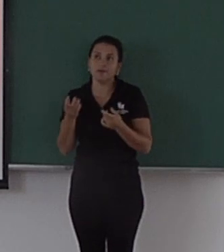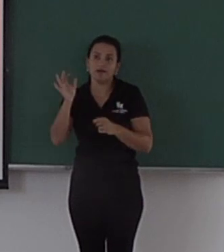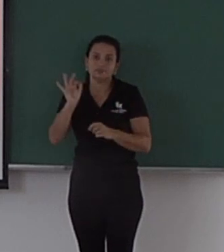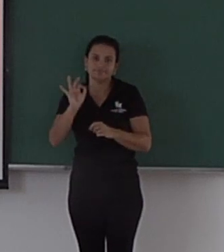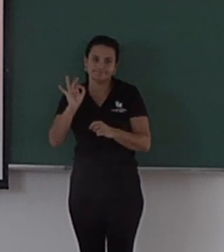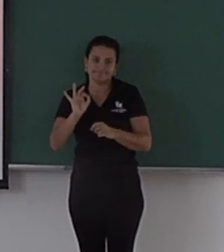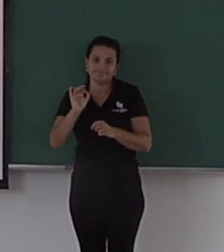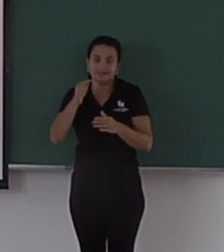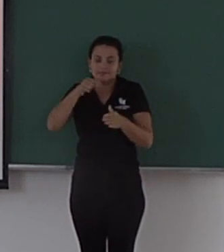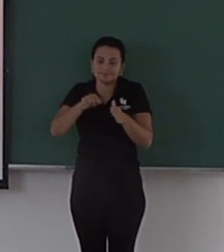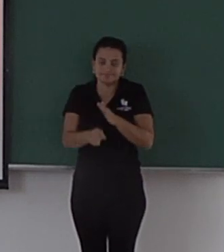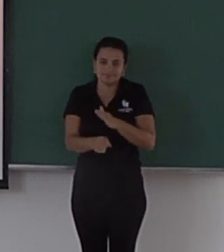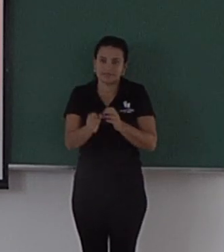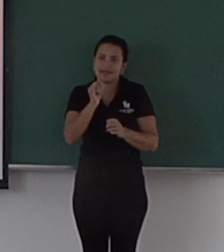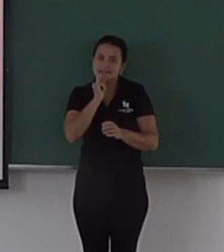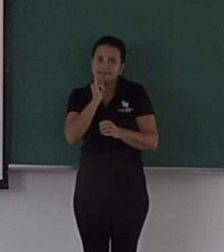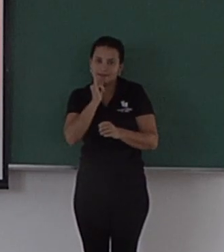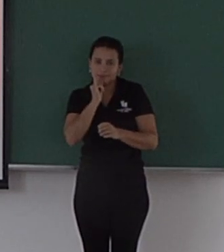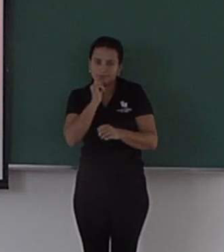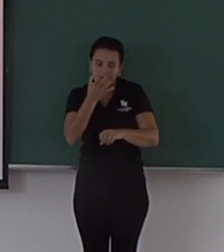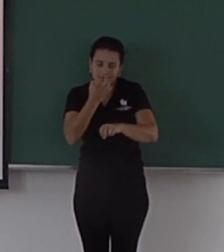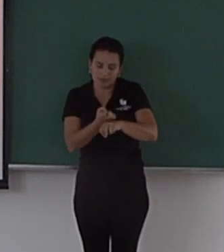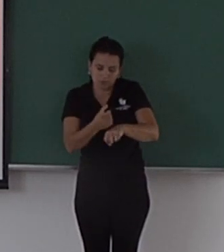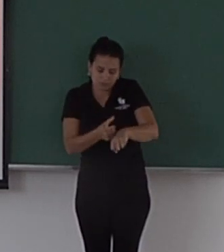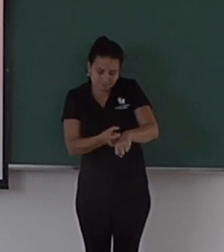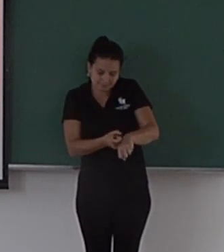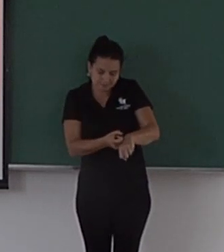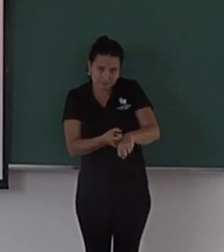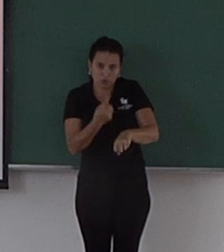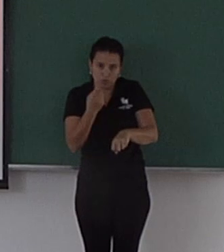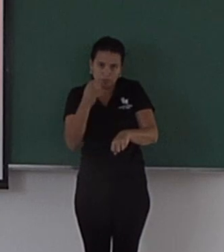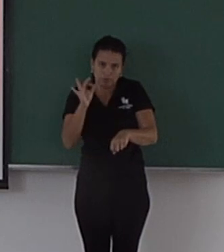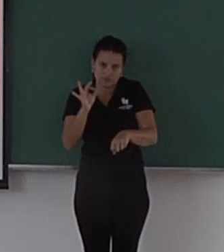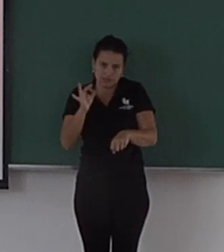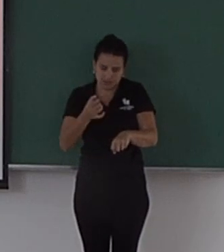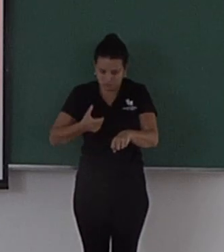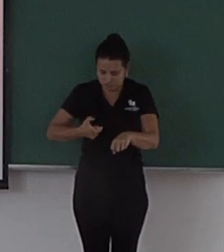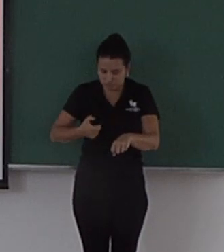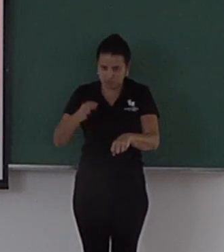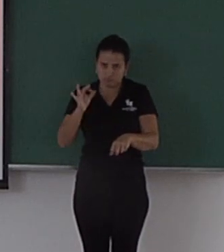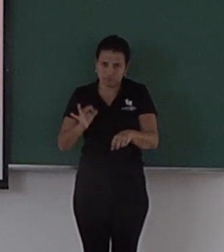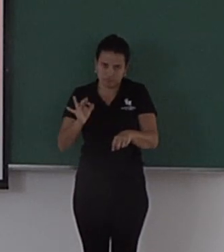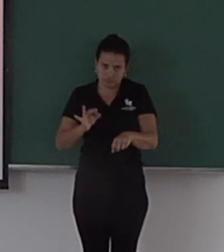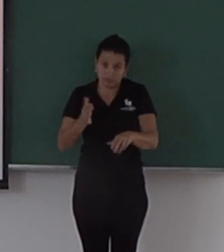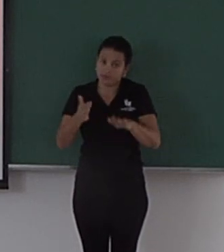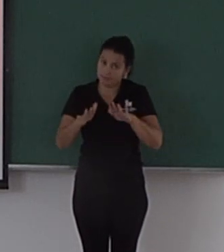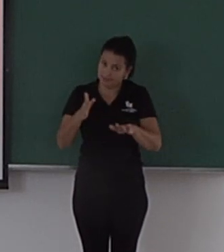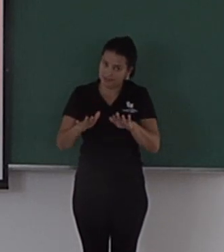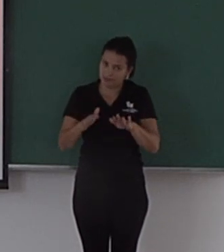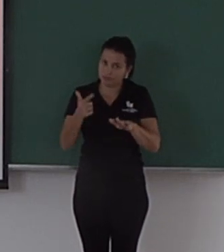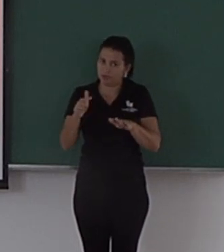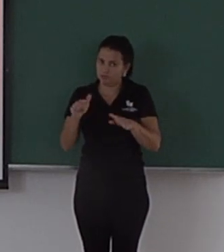a profundidade. Tá? Então se queimou uma pequena área, 1% da superfície corporal, dependendo da substância, não vai trazer grandes